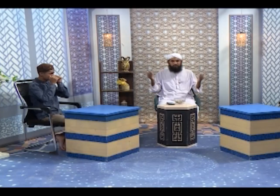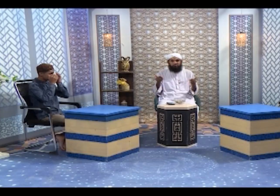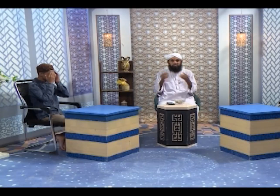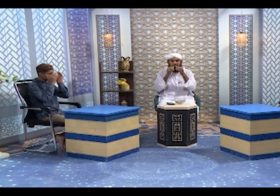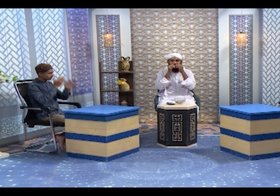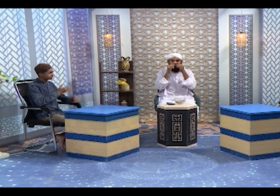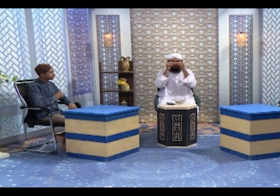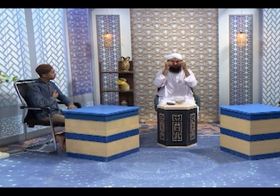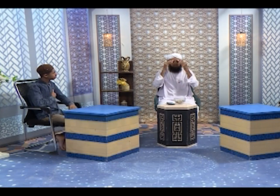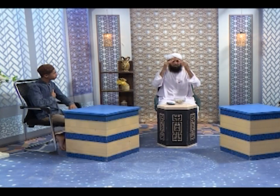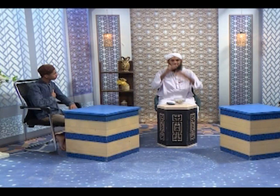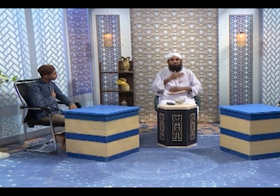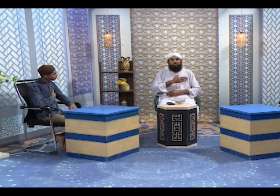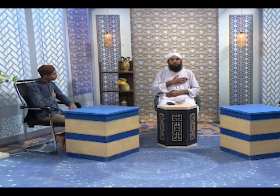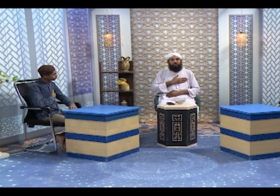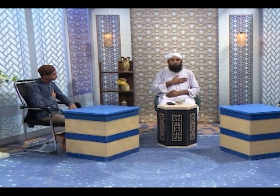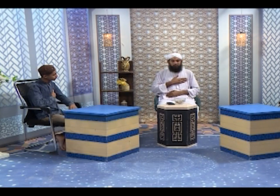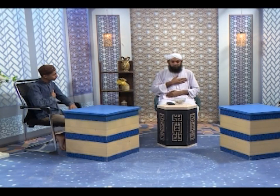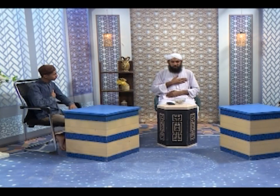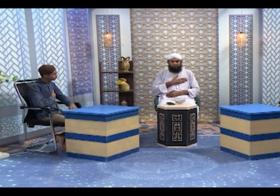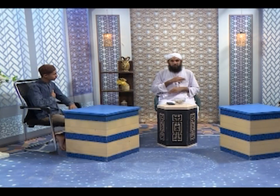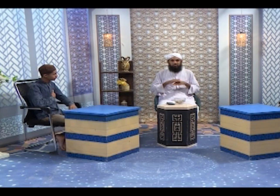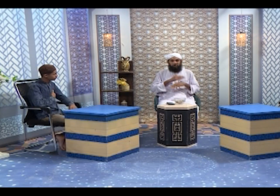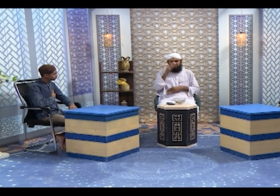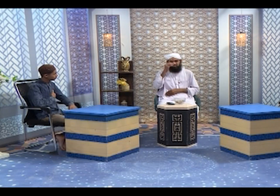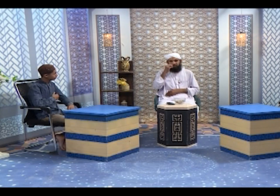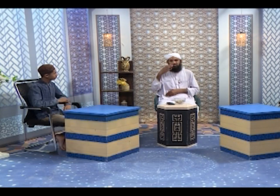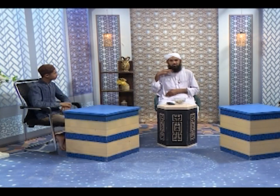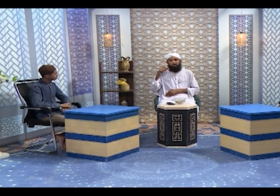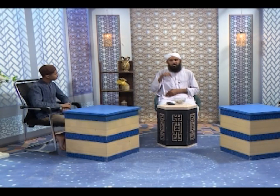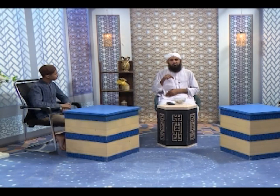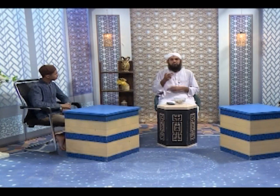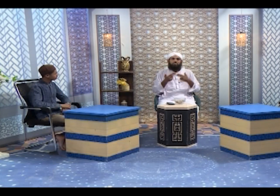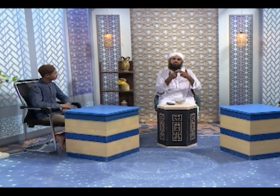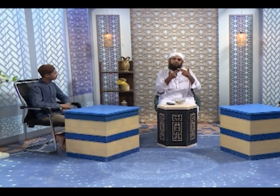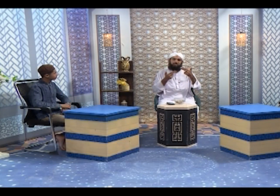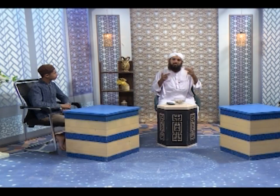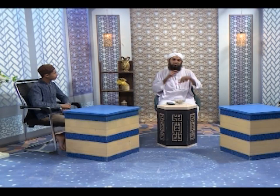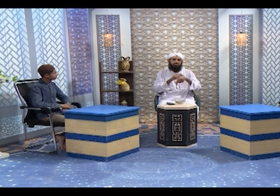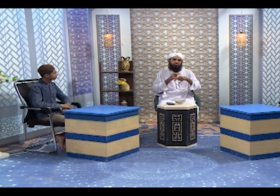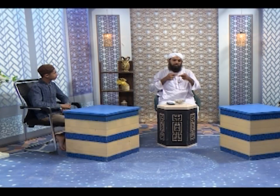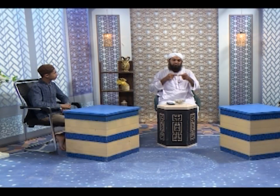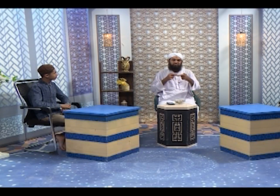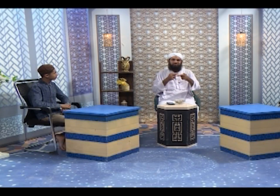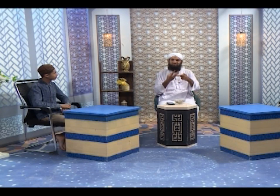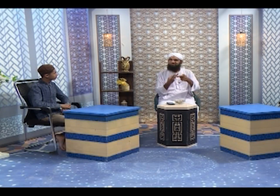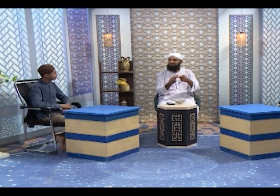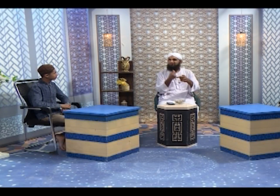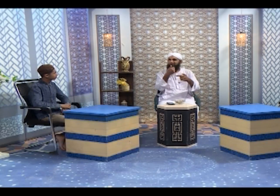اللہ علی محمد صلی اللہ علیہ وسلم۔ پیارے اسلامی بھائیوں، آج کے پروگرام کا وقت اختتام پذیر ہو چکا ہے۔ آئندہ ایک